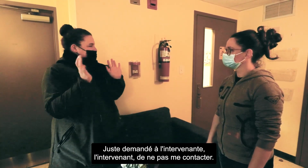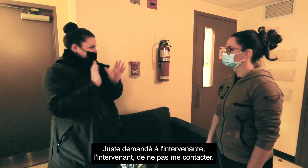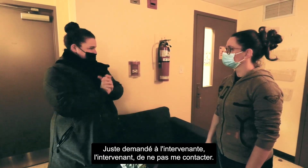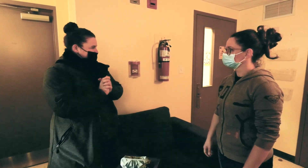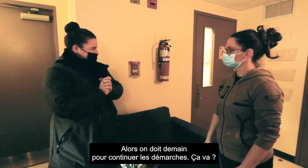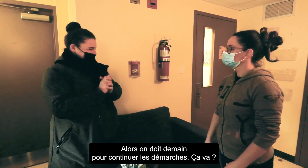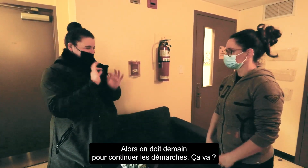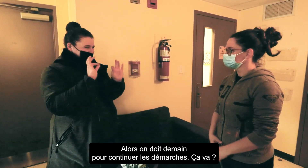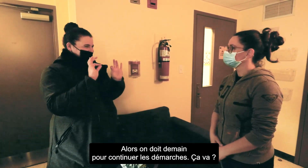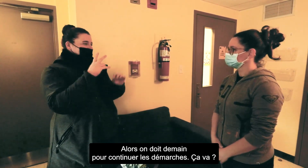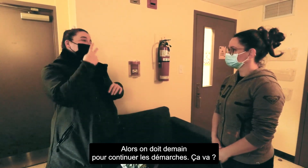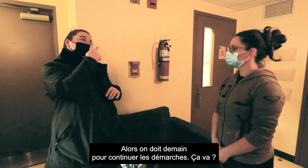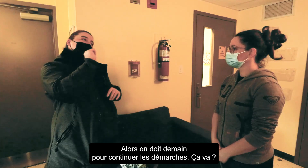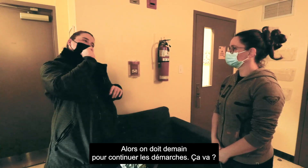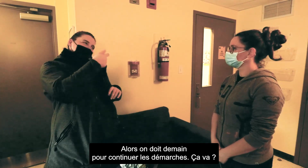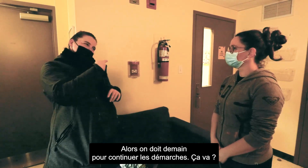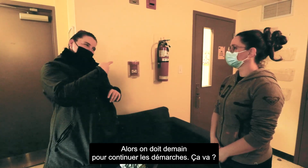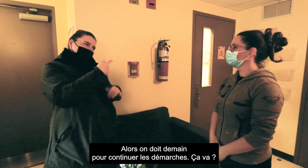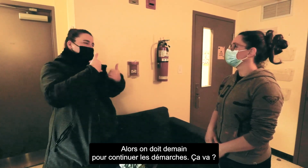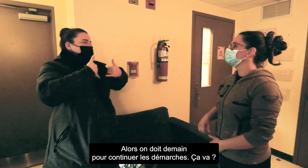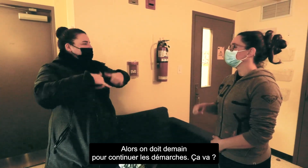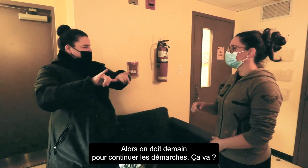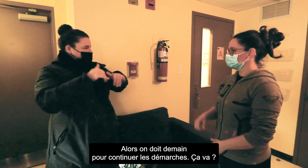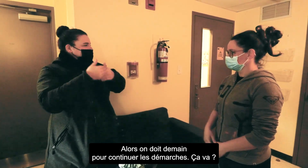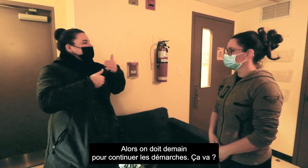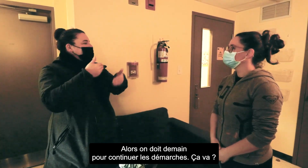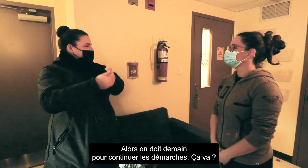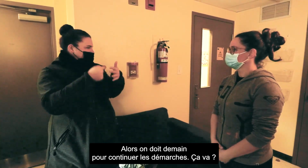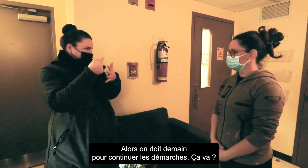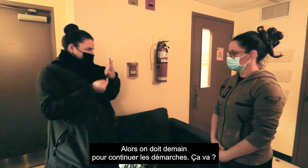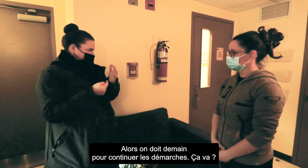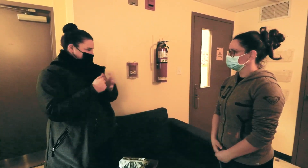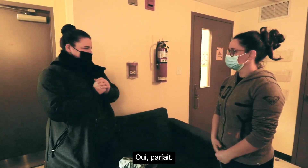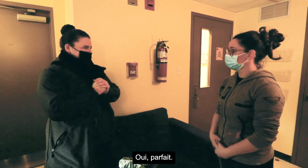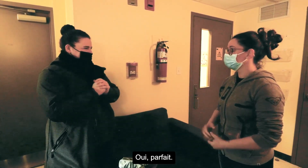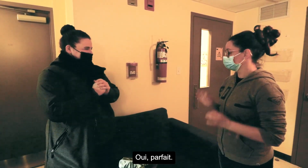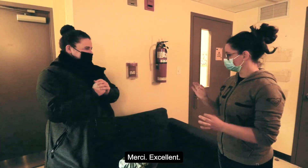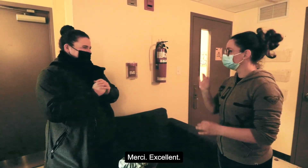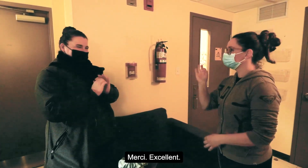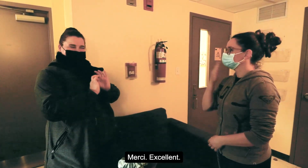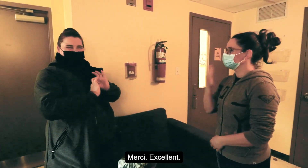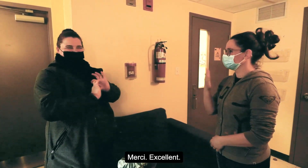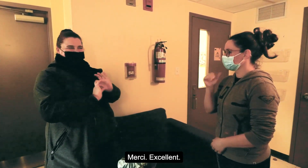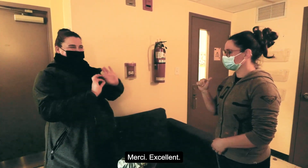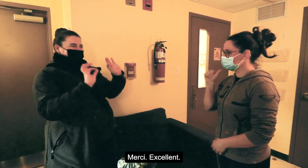contacter. Alors, on se voit demain pour continuer tes démarches. Ça va? Oui, parfait, merci. Excellent. Alors, on se voit demain.